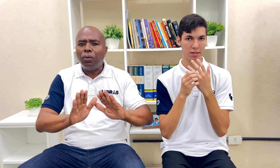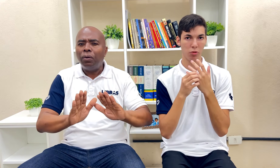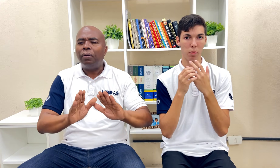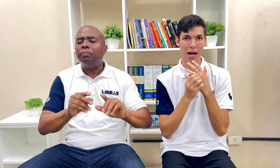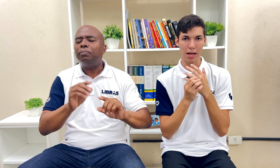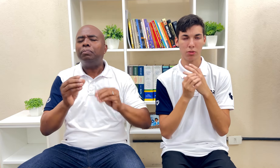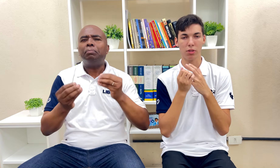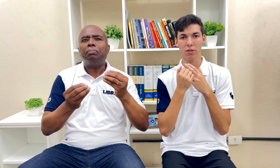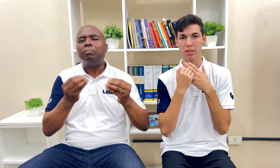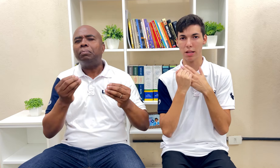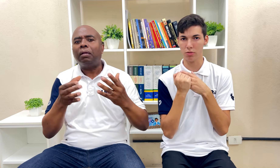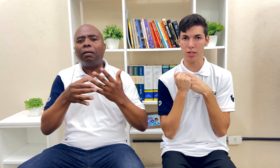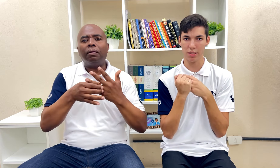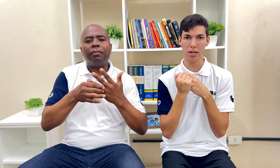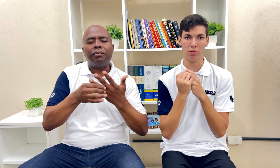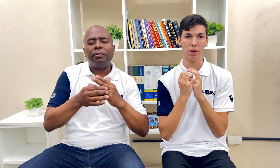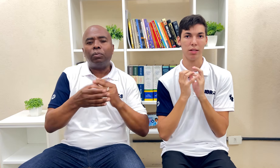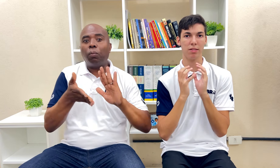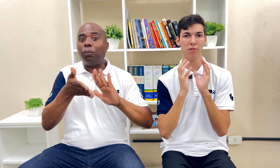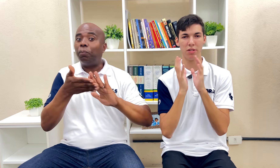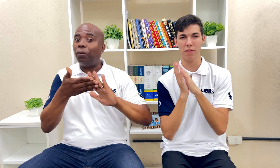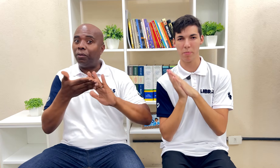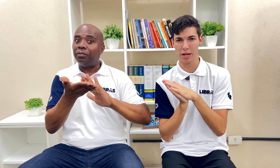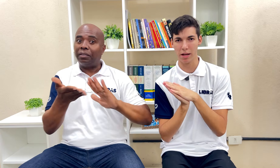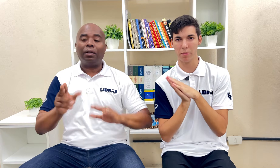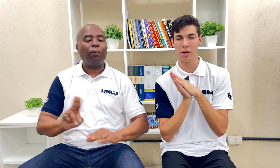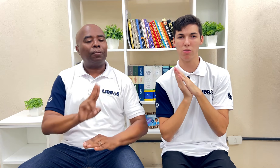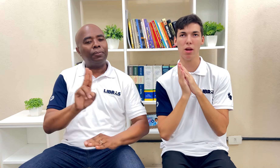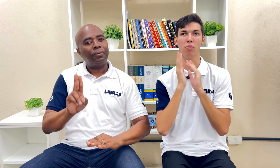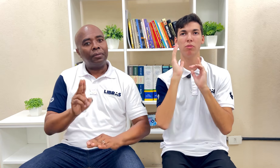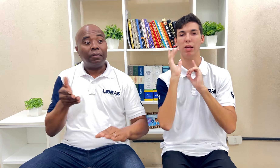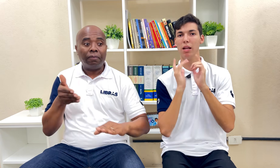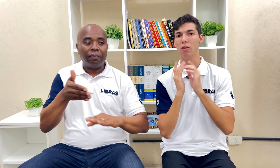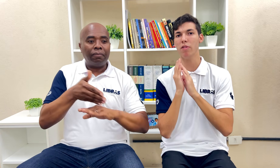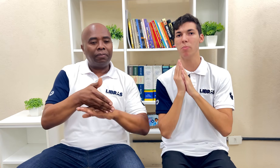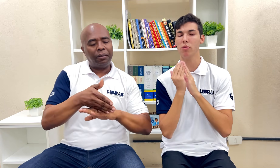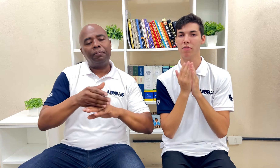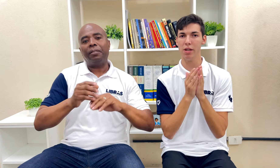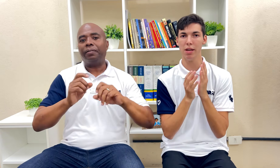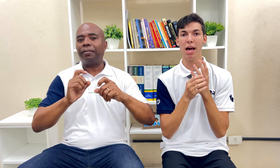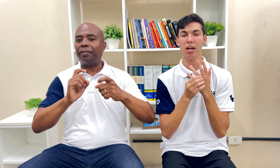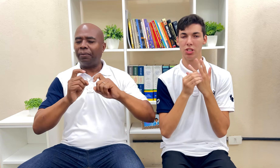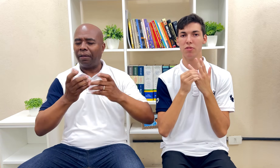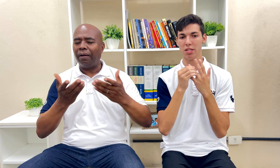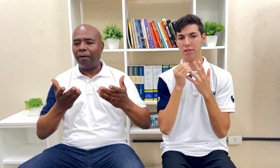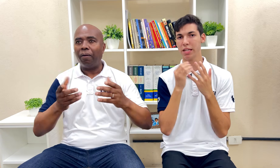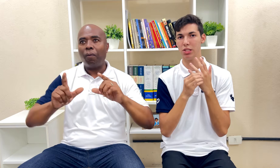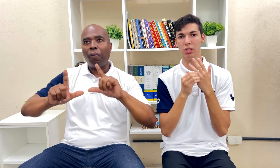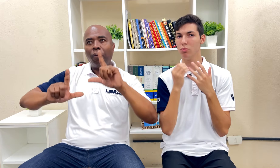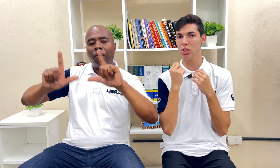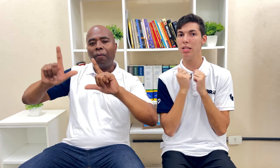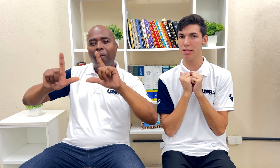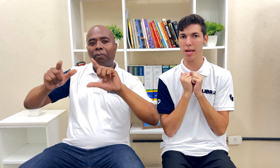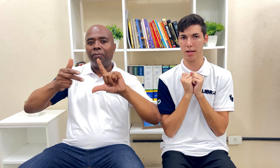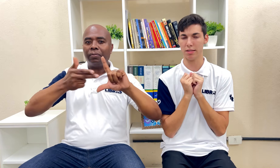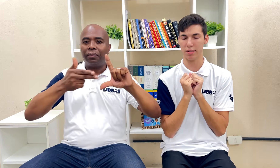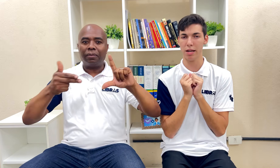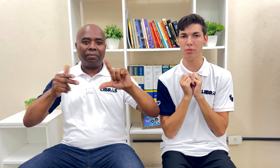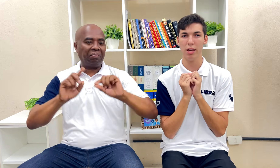do pacto que você está utilizando, se você vai para a reunião no telão, vai para o Univer, vocês veem que a gente não utiliza elas, tá certo? É